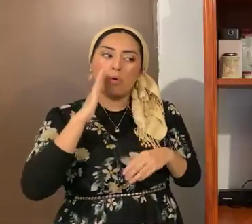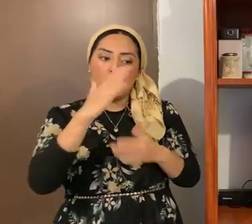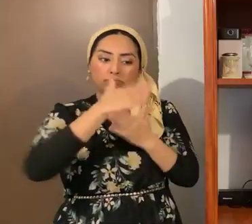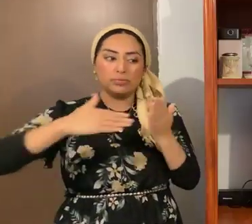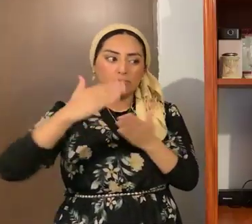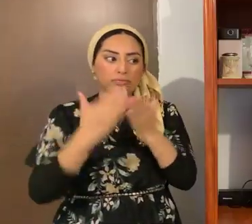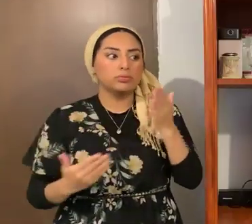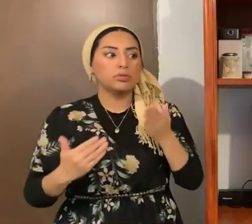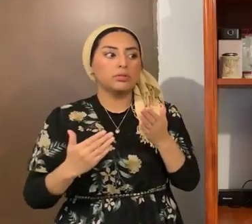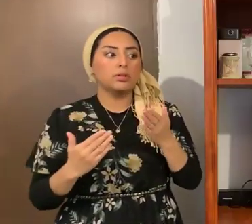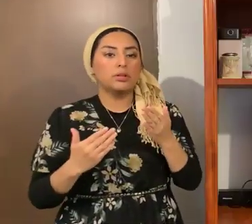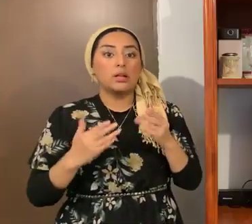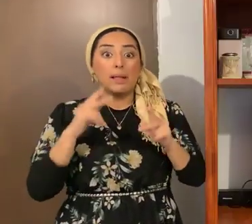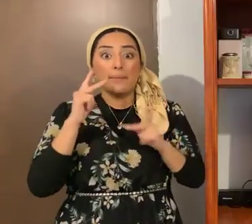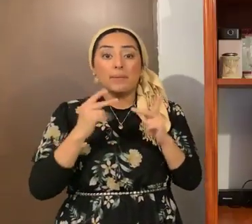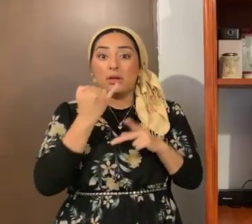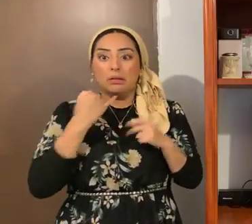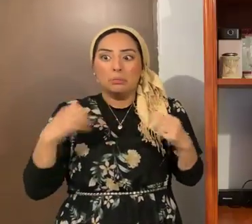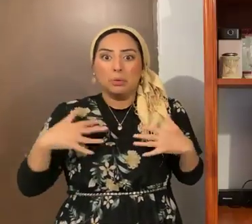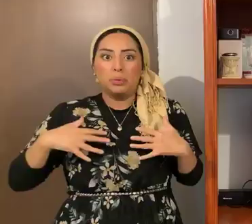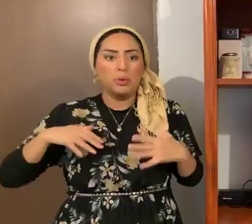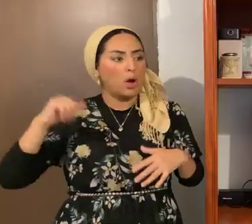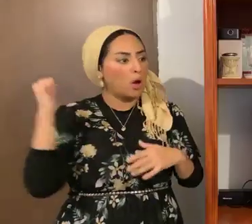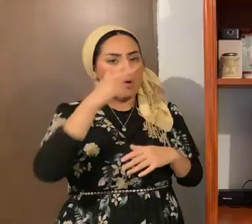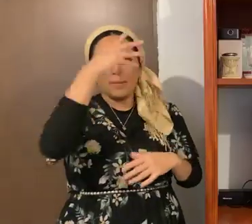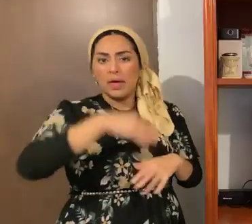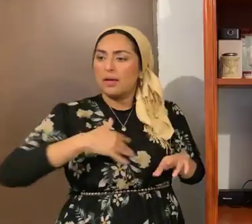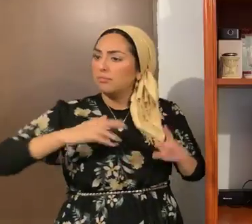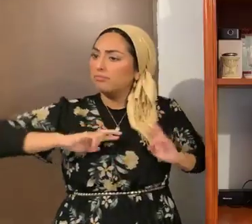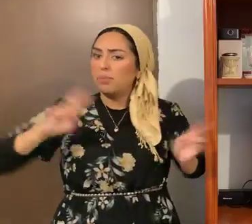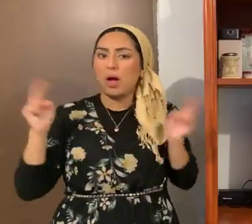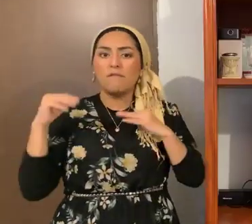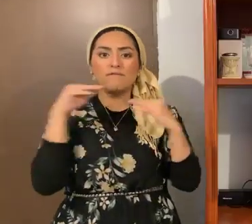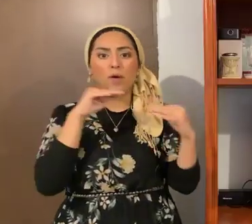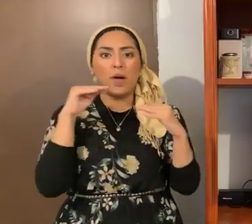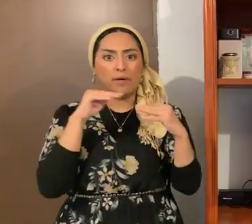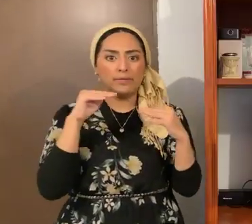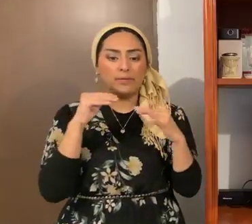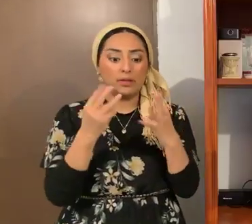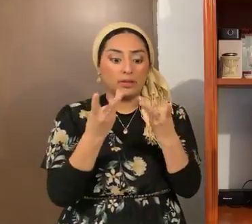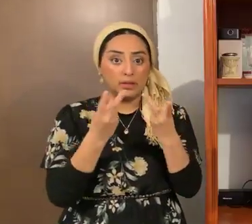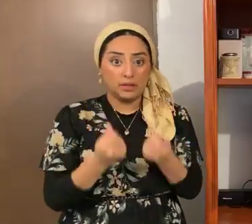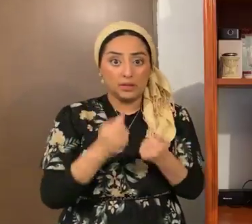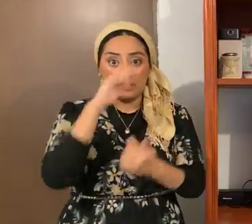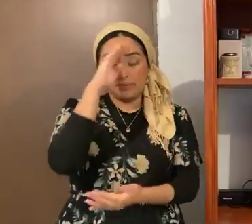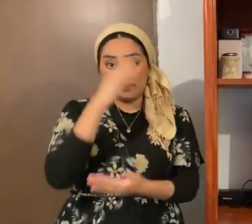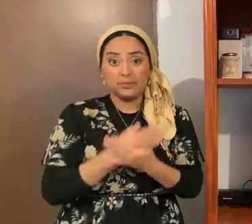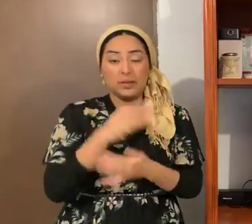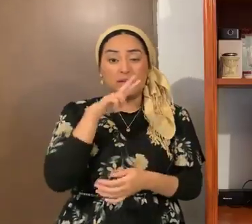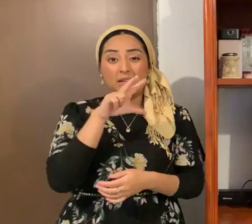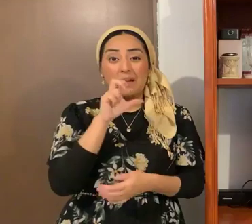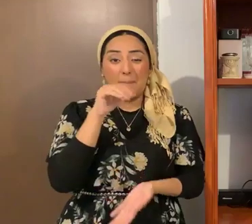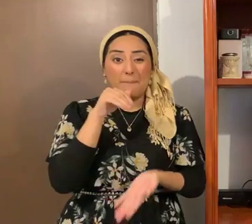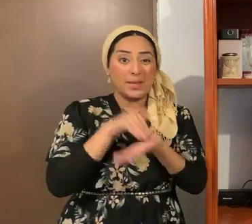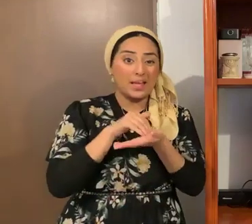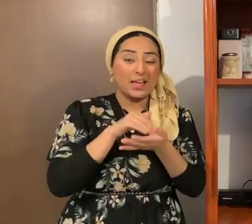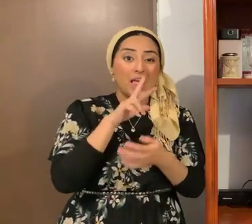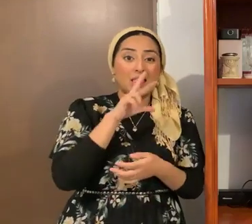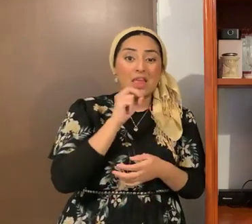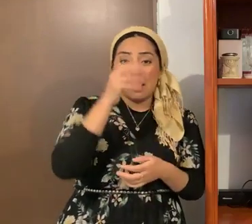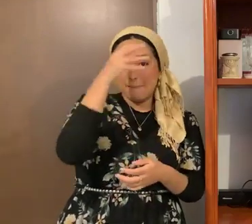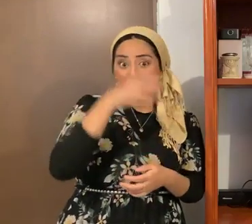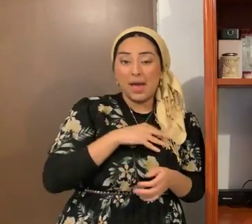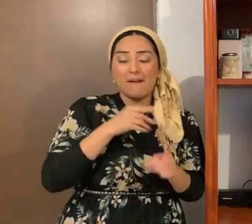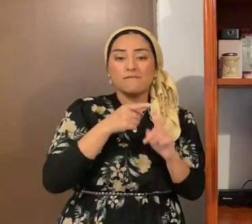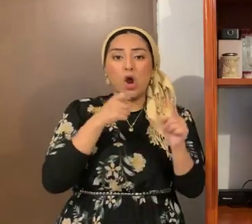temor de Yahweh sobre el pueblo, y salieron como un solo hombre. Y los contó en Bezer, y fueron los hijos de Israel 300,000, y 30,000 los